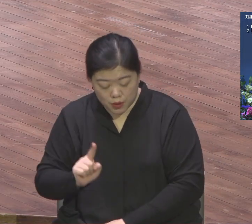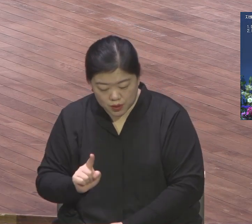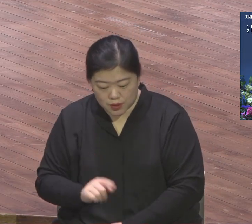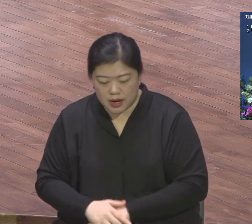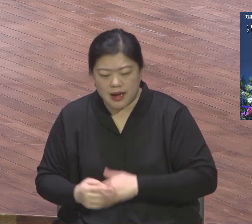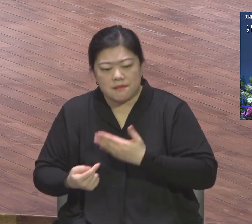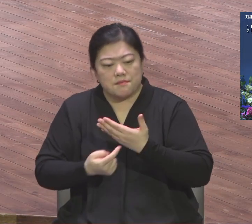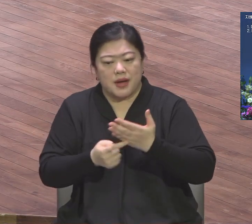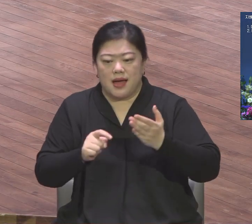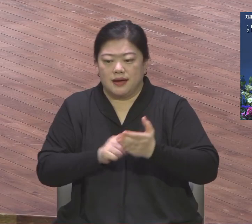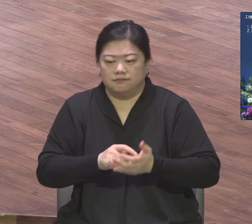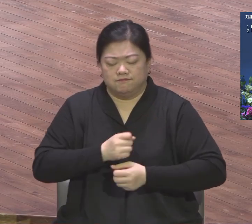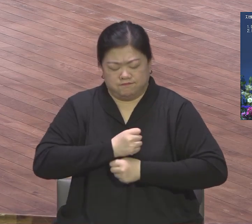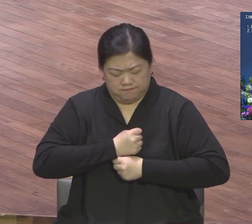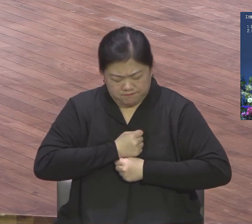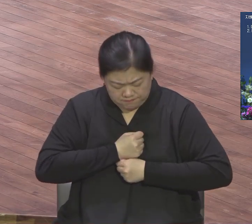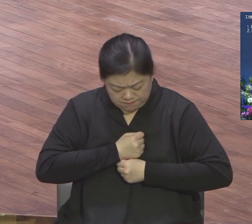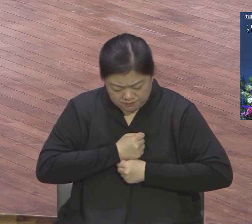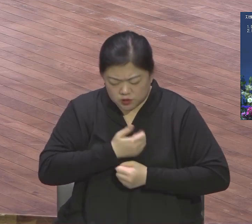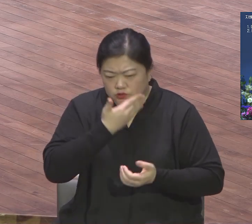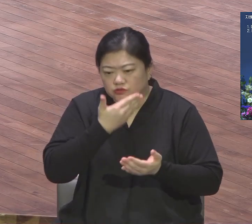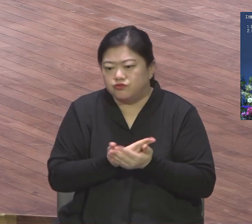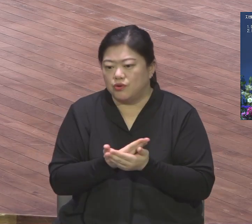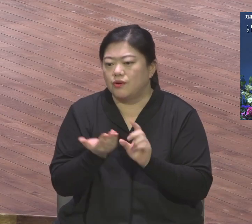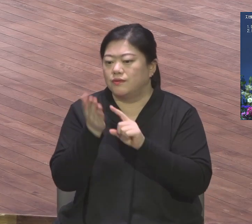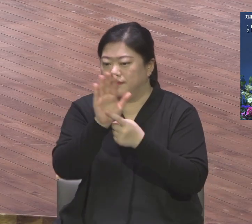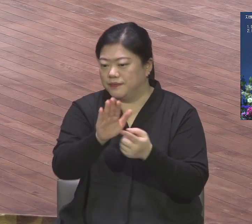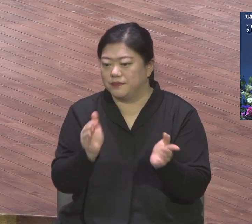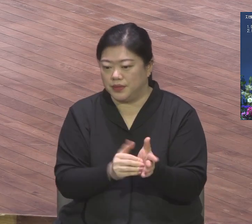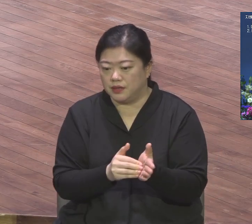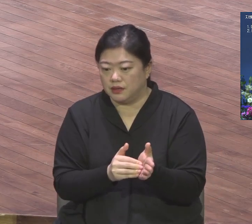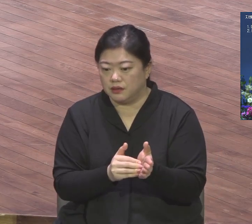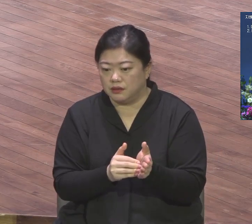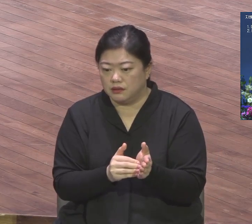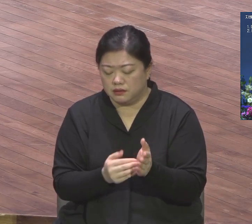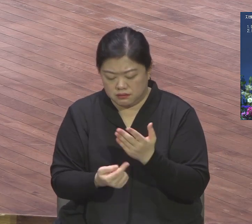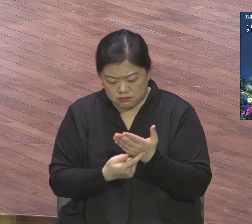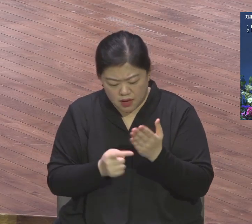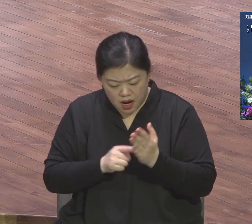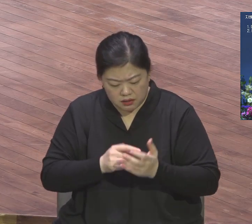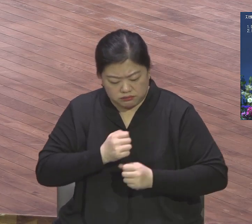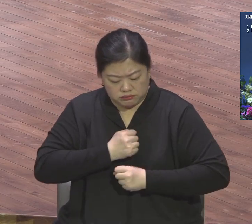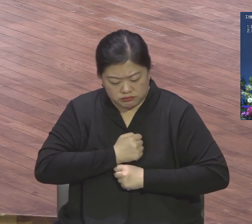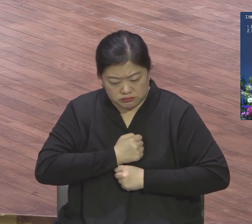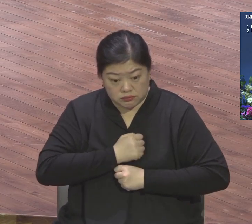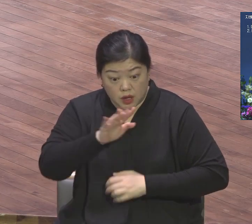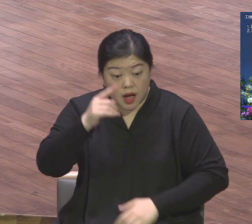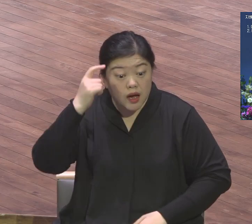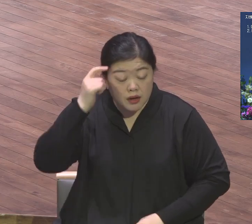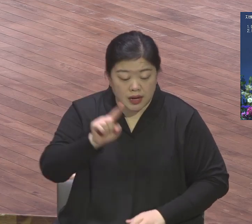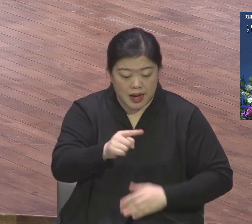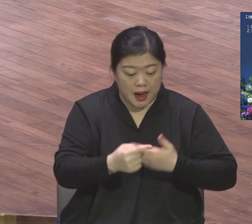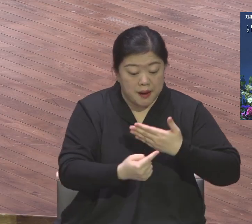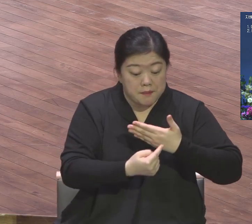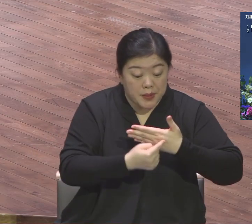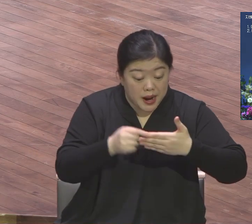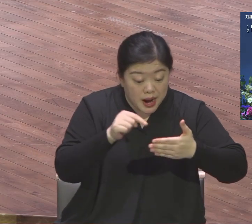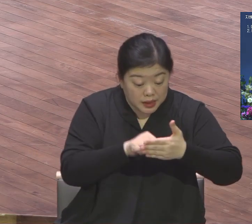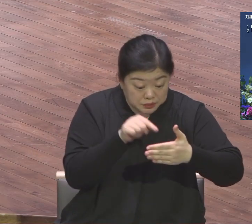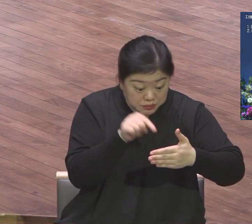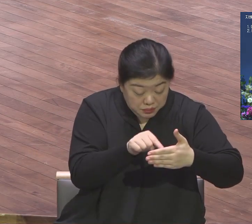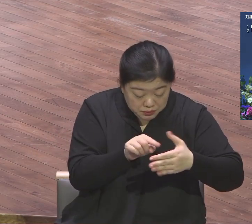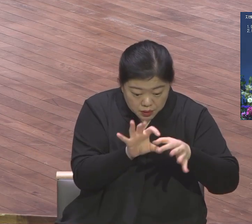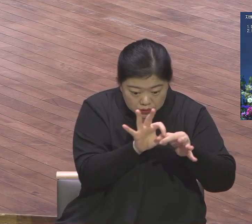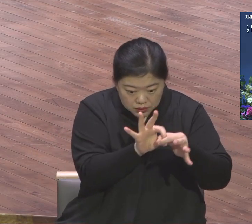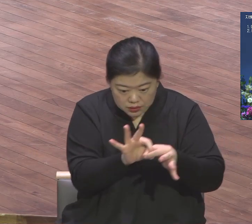것이 가장 중요하다라고 그렇게 강조합니다. 그 이유는 마음이 뭐요? 생명의 근원이기